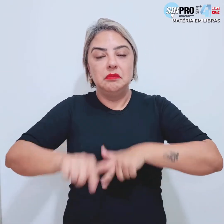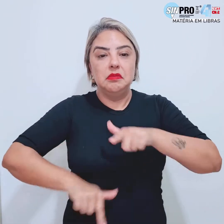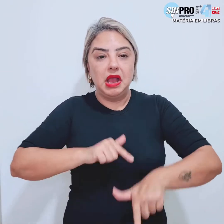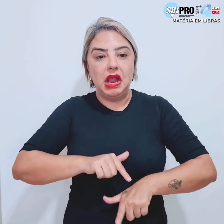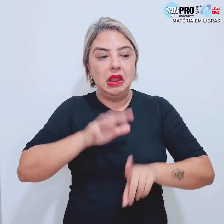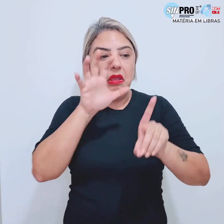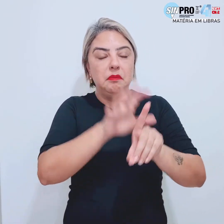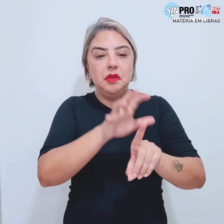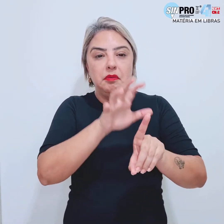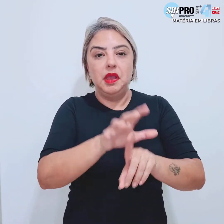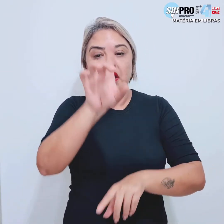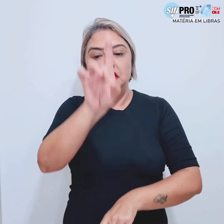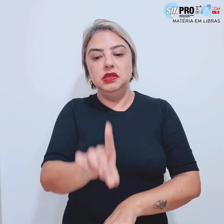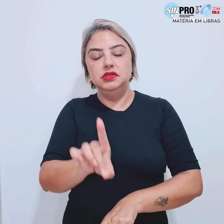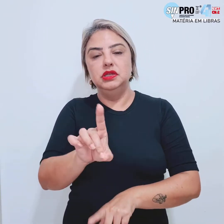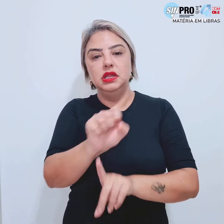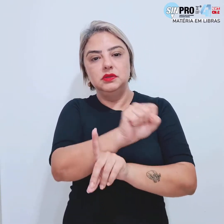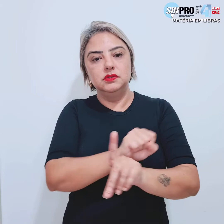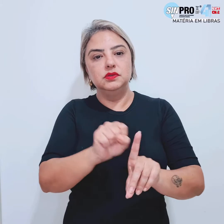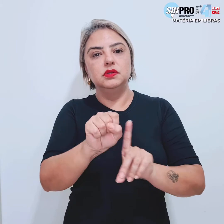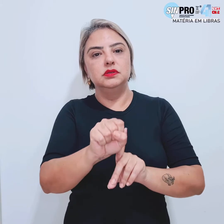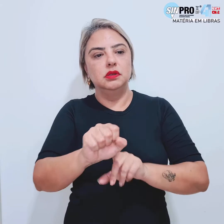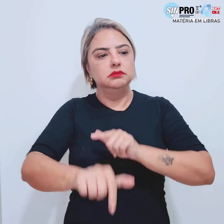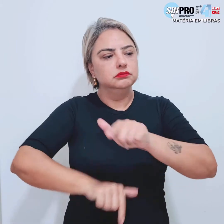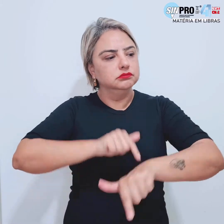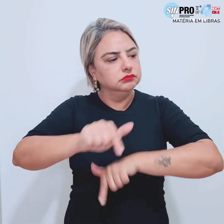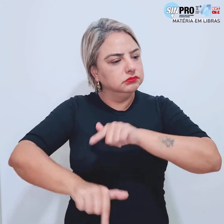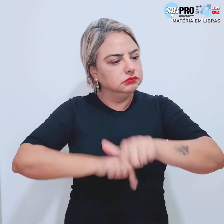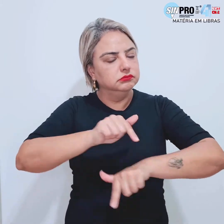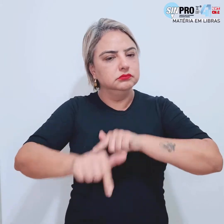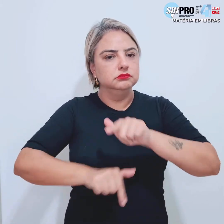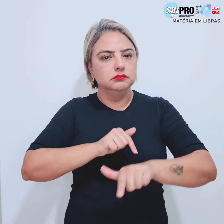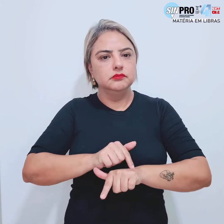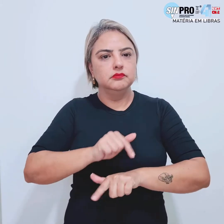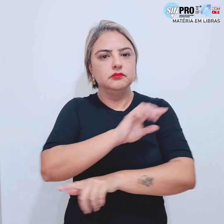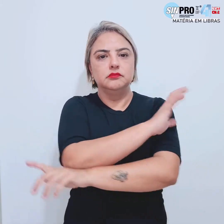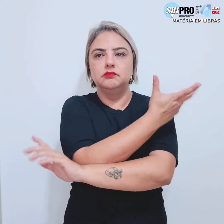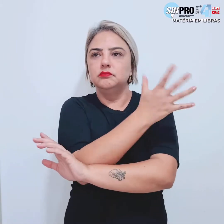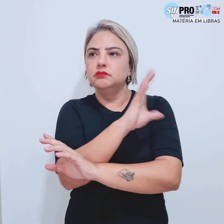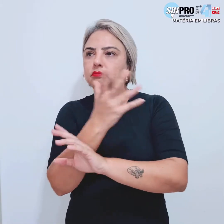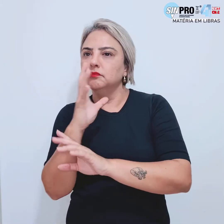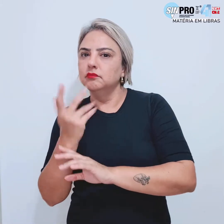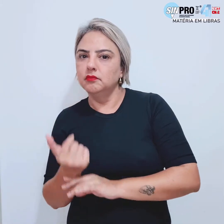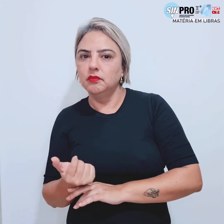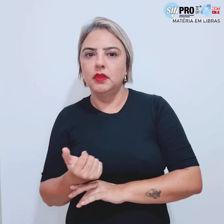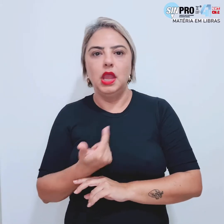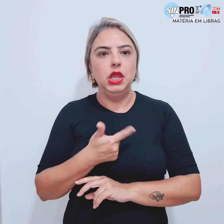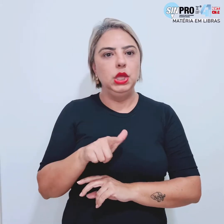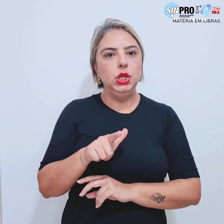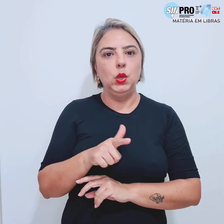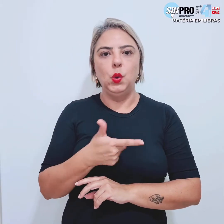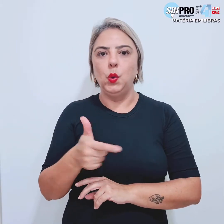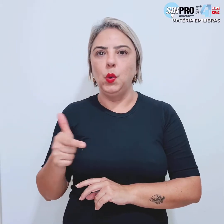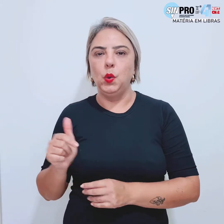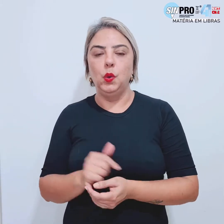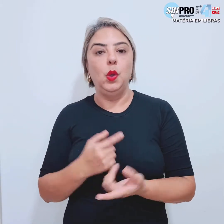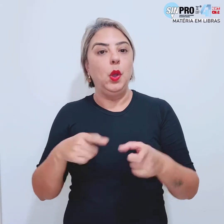ataques a direitos sociais, trabalhistas, ambientais, etc., por